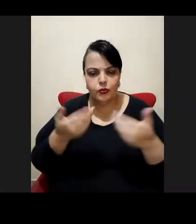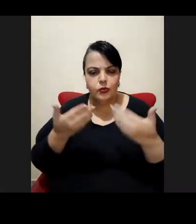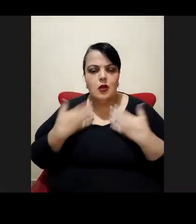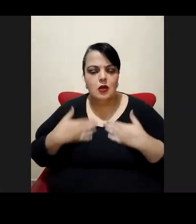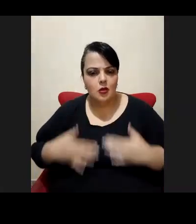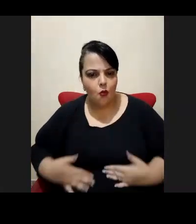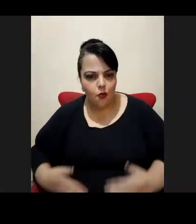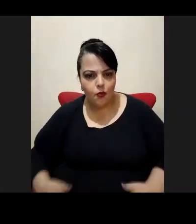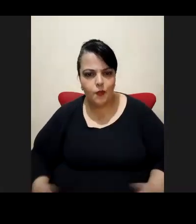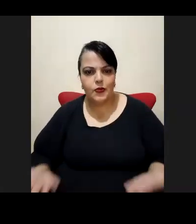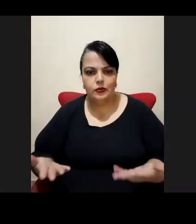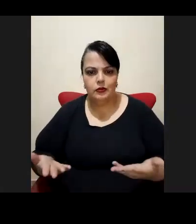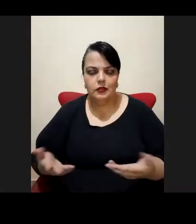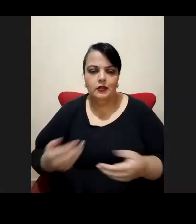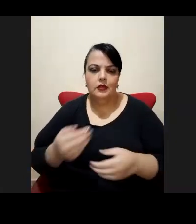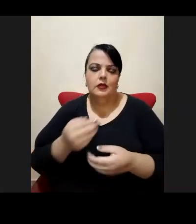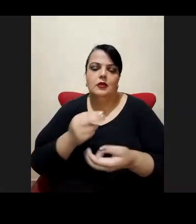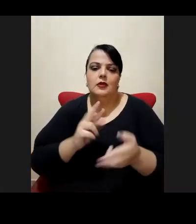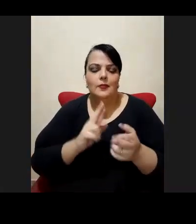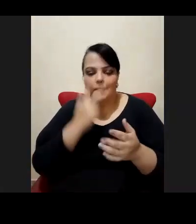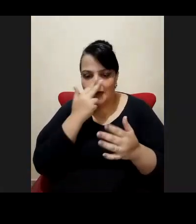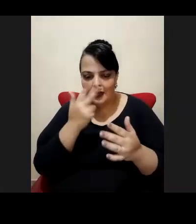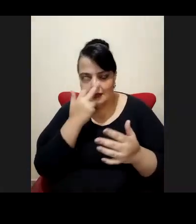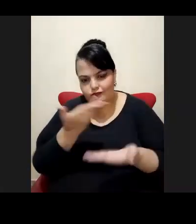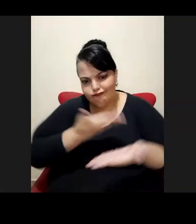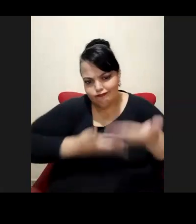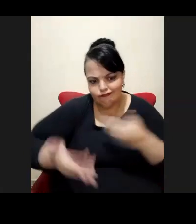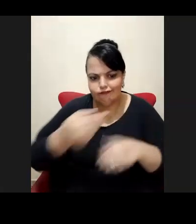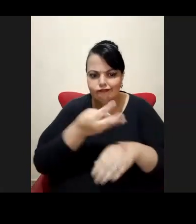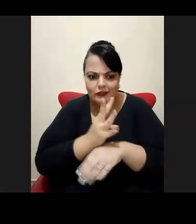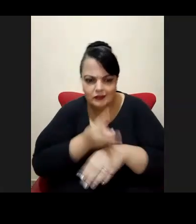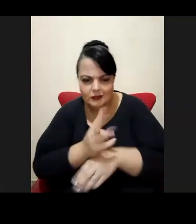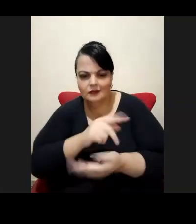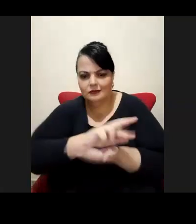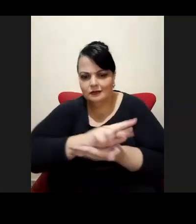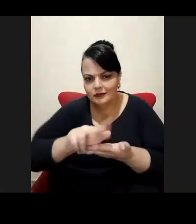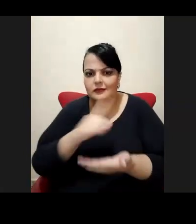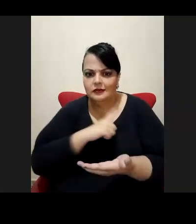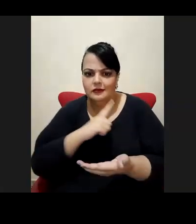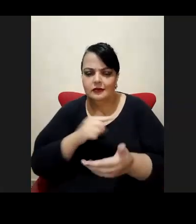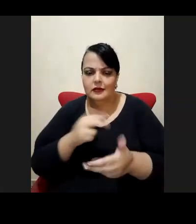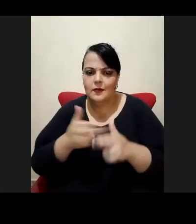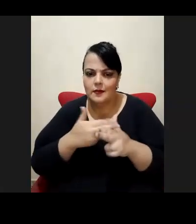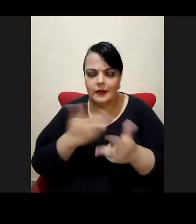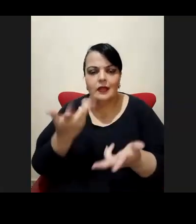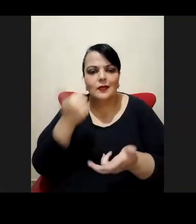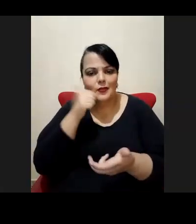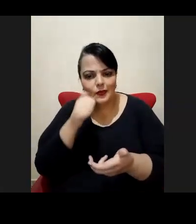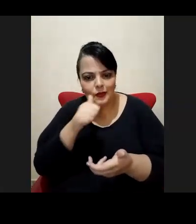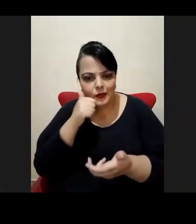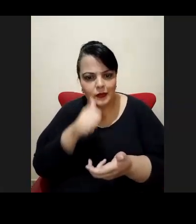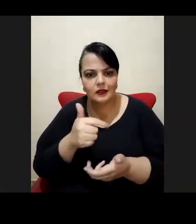As famosas nudes, né? Que eventualmente os adolescentes, e sobretudo as meninas adolescentes,